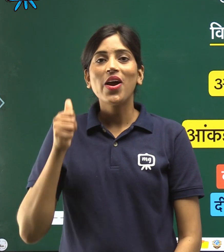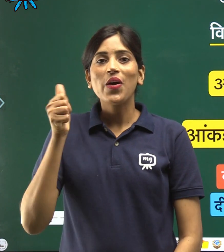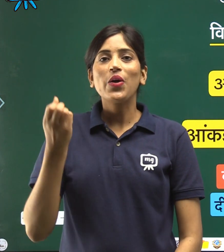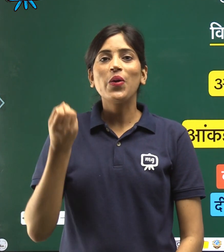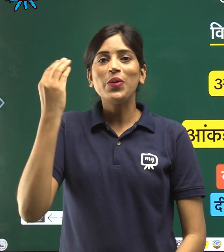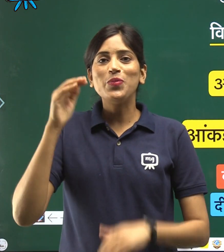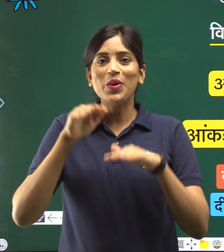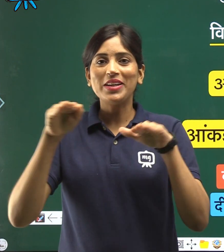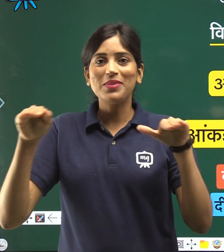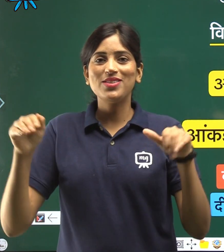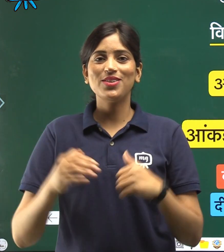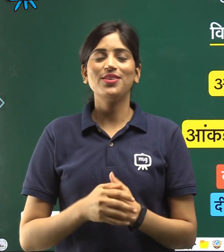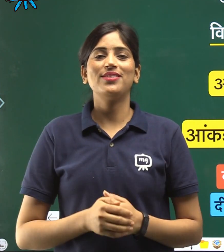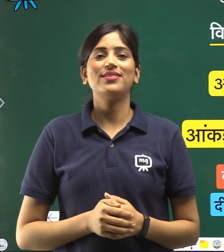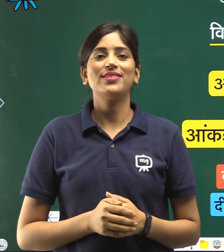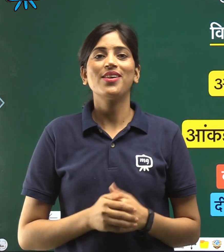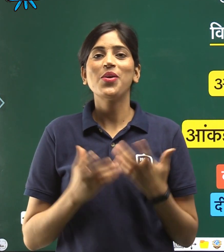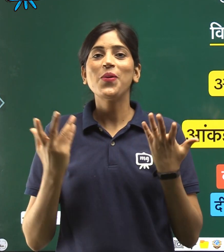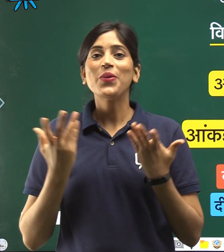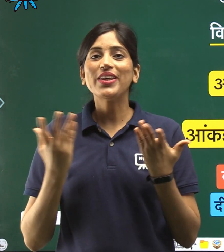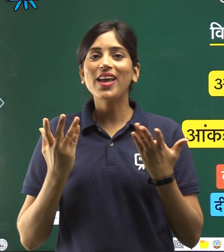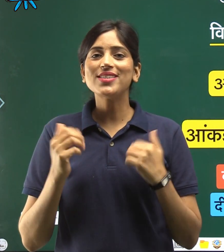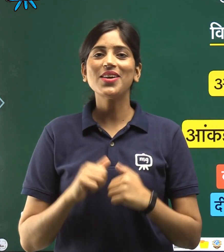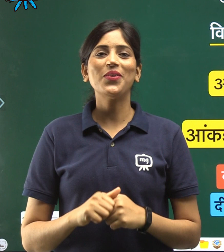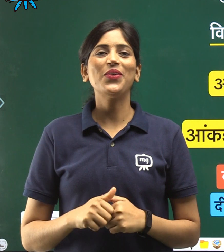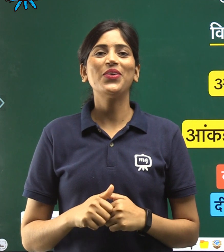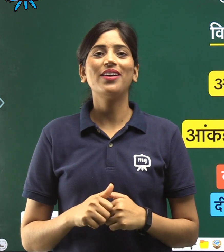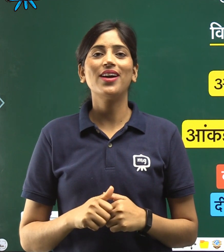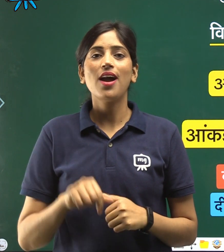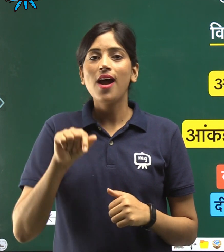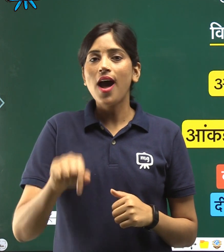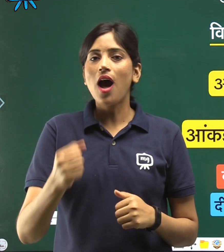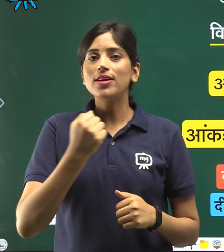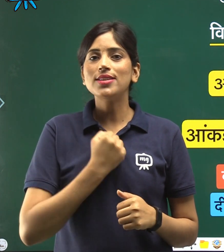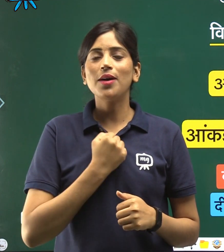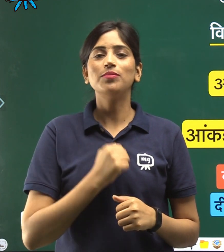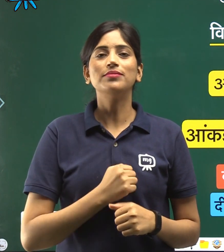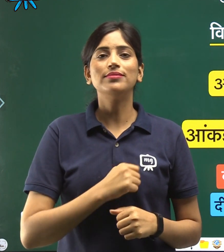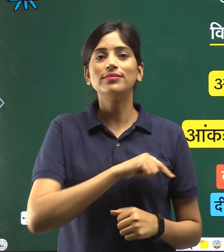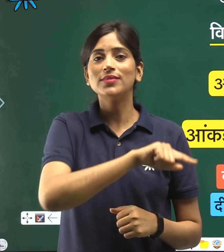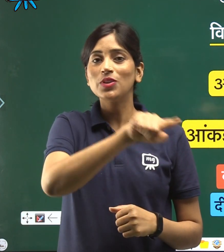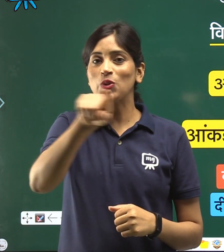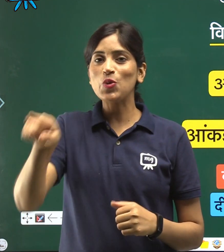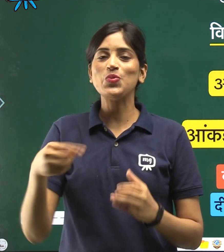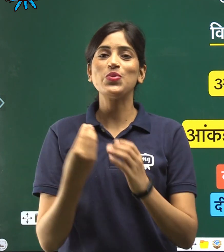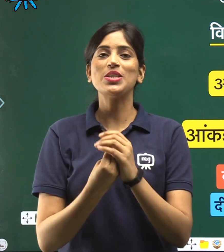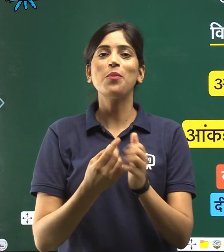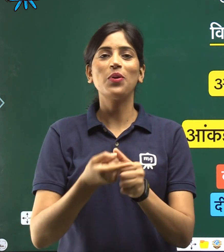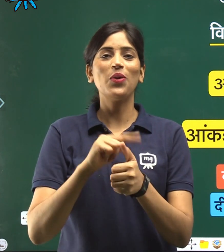गुड मॉर्निंग बच्चों, कैसे हो? आज हम आप